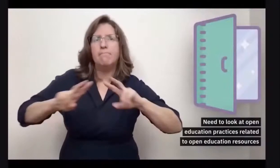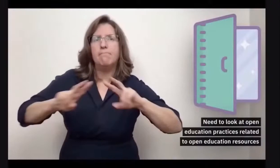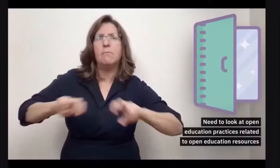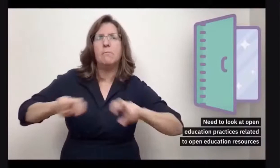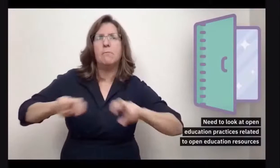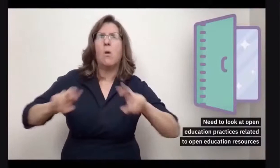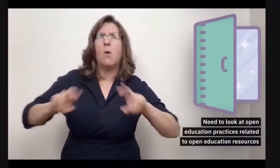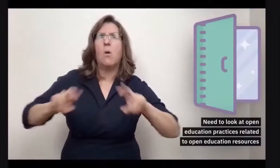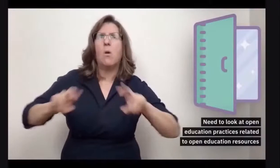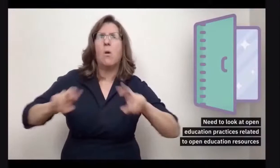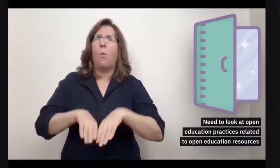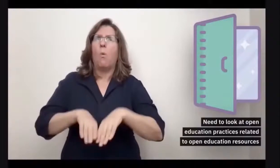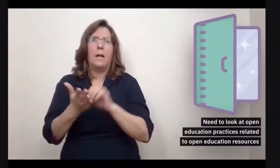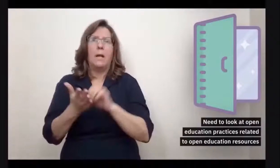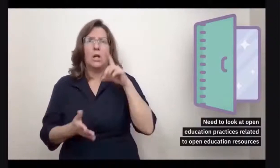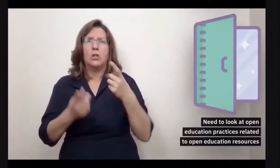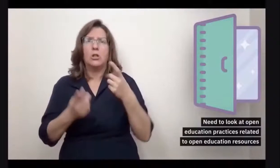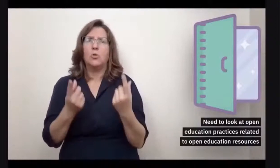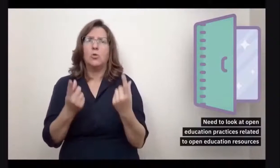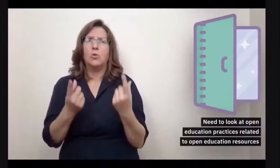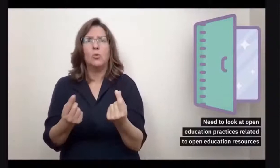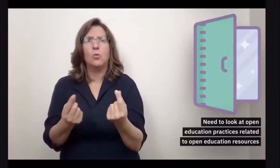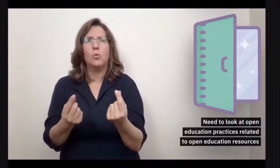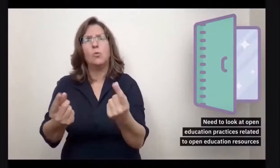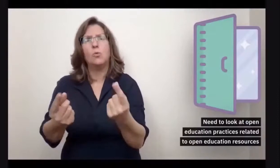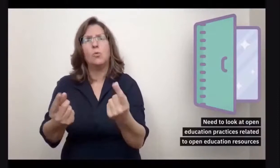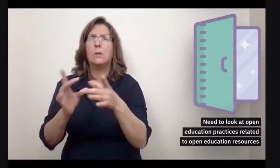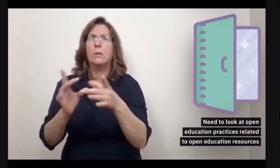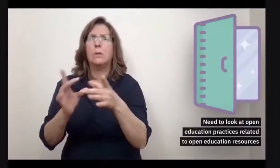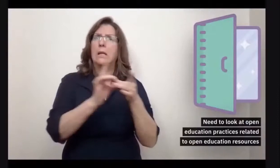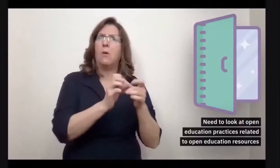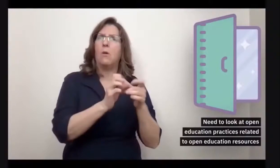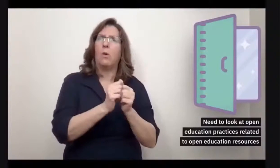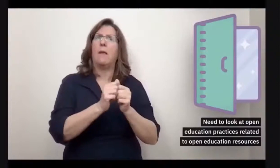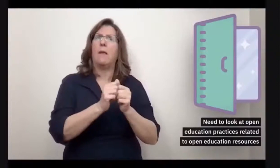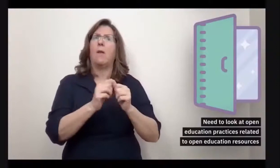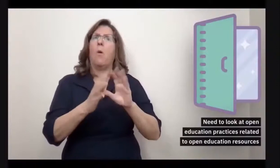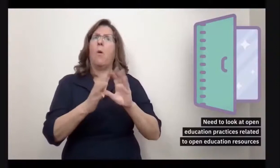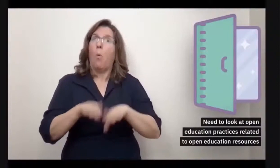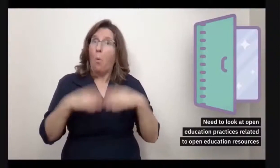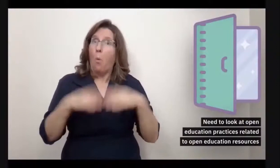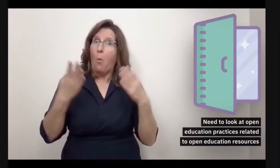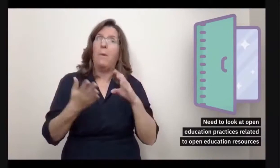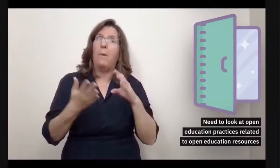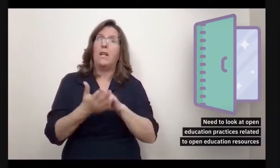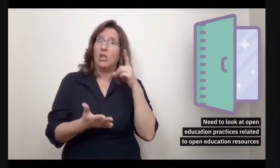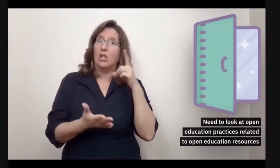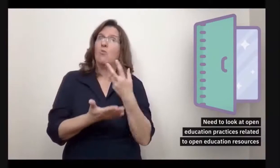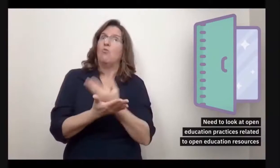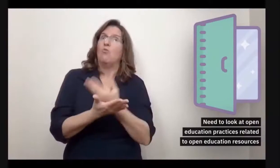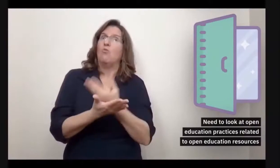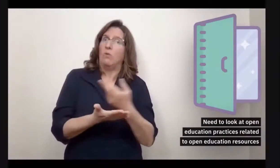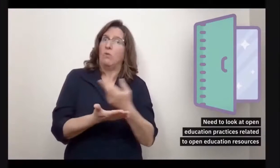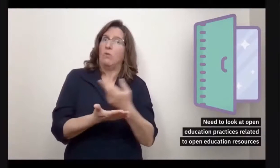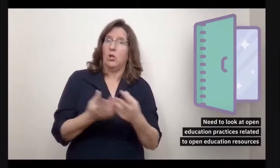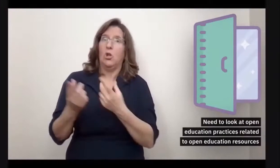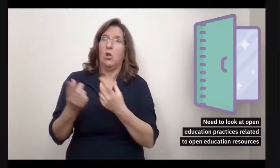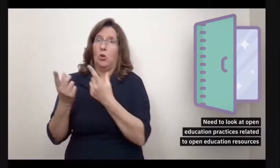de la educación abierta o recursos educativos abiertos. Hay cinco principios para las prácticas de la